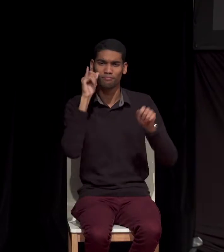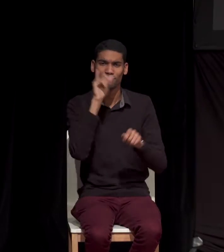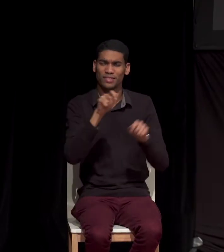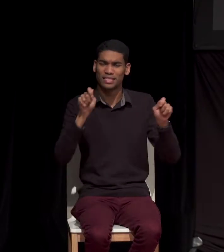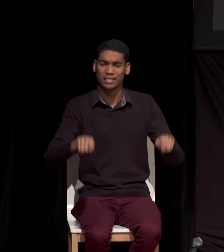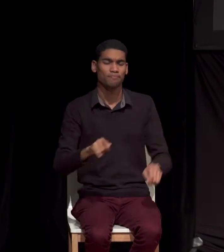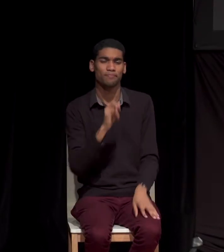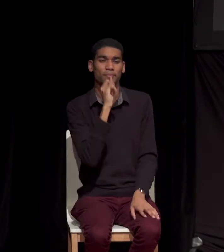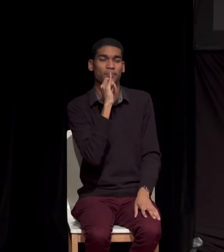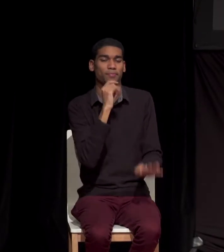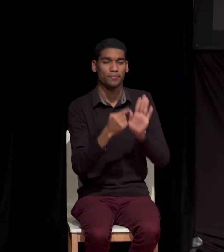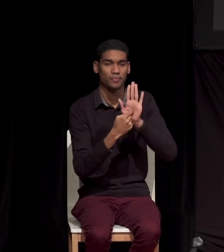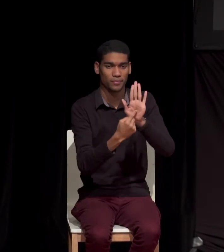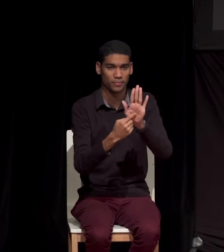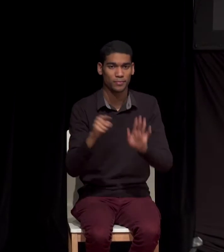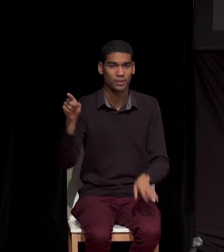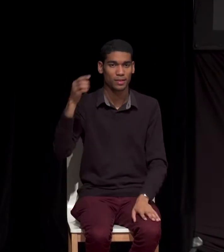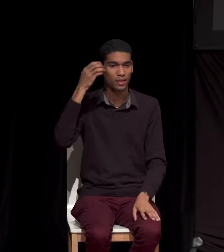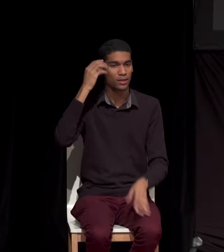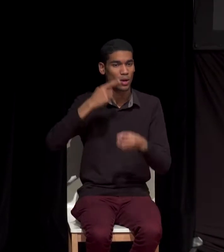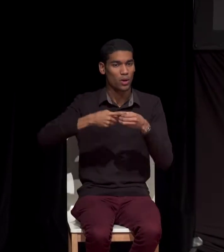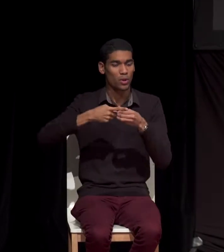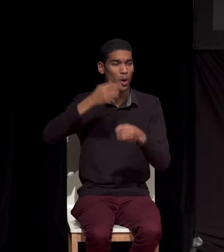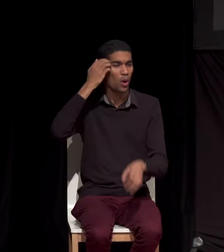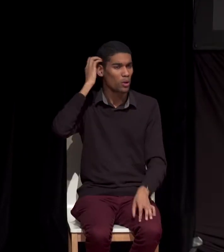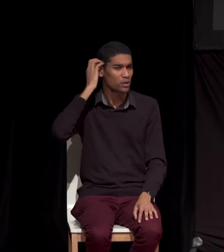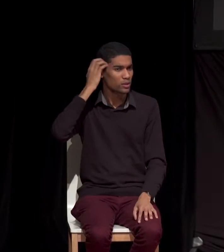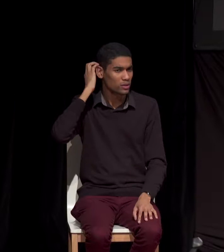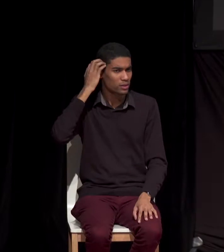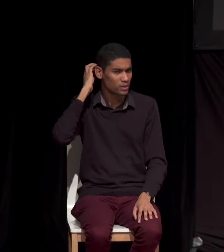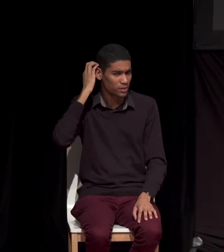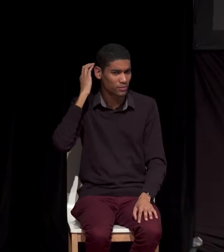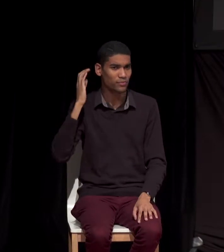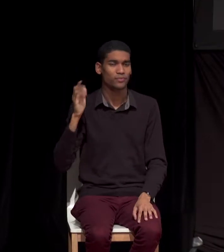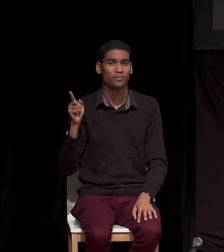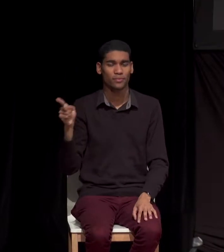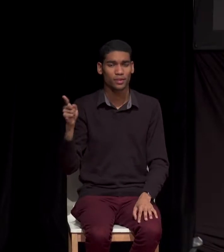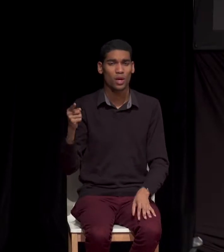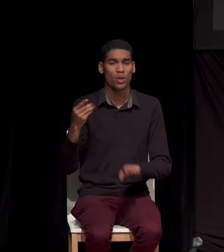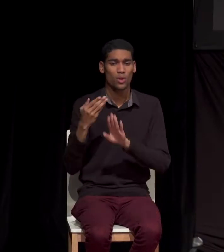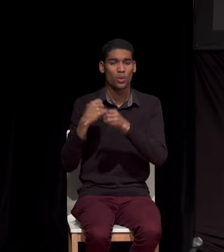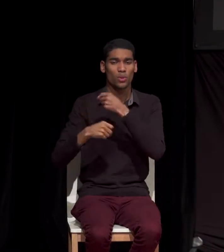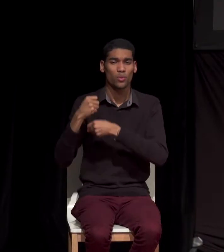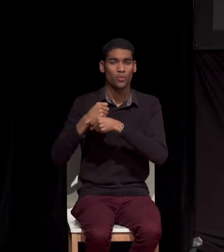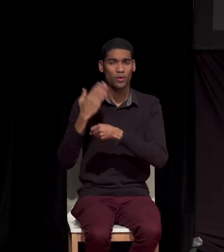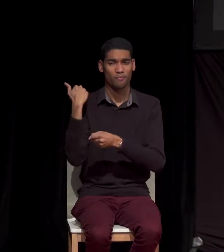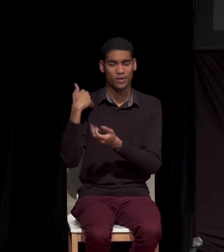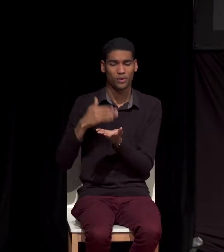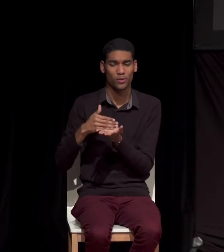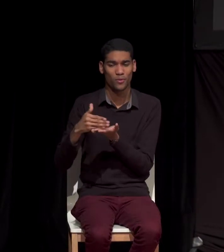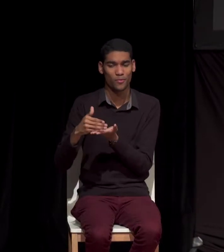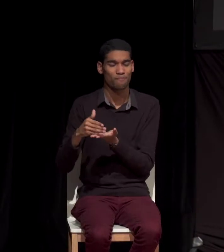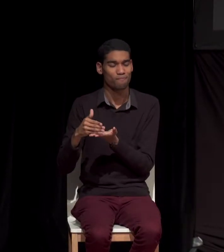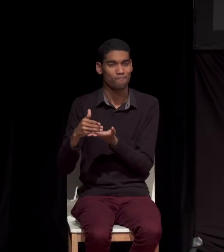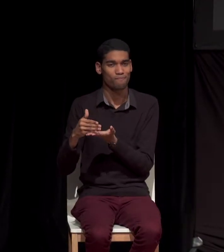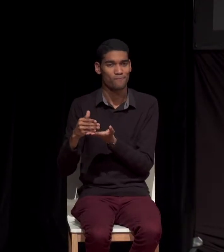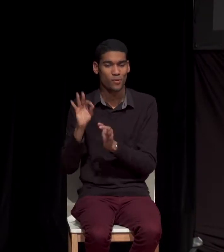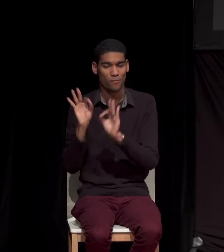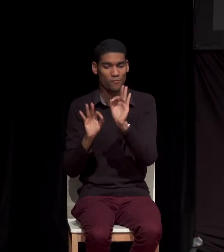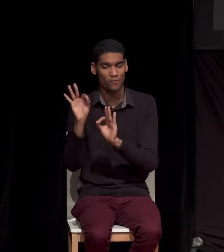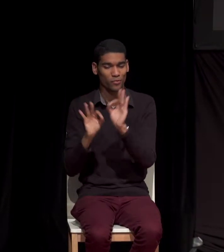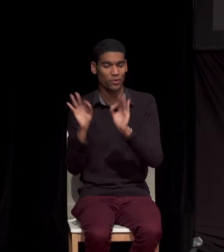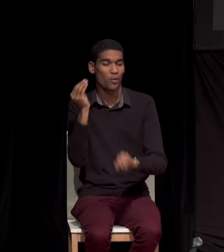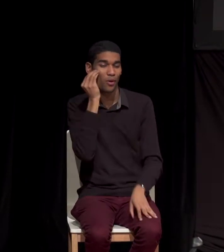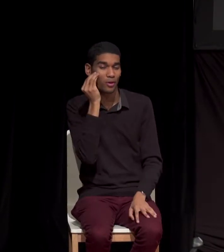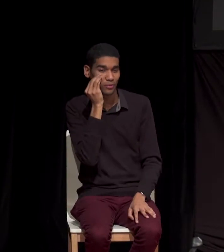só. Em Santo André, nós participamos de um processo no ano passado que tinha essa experiência,